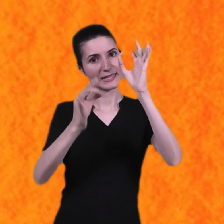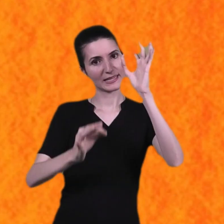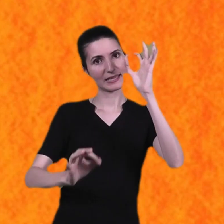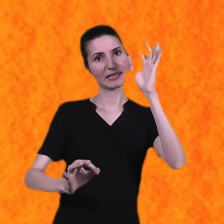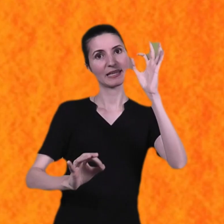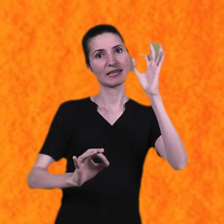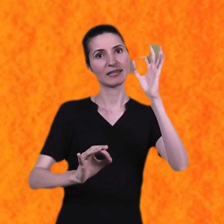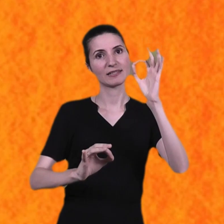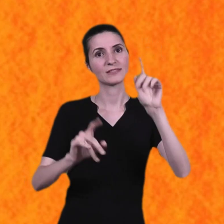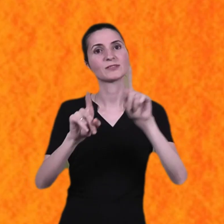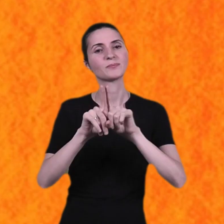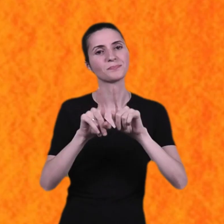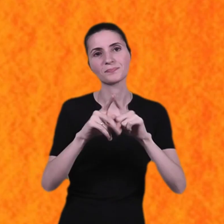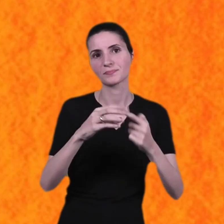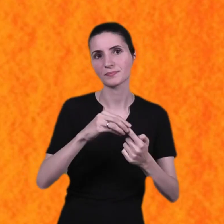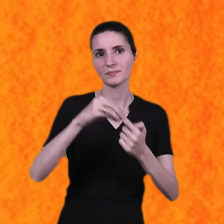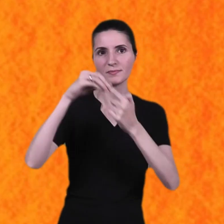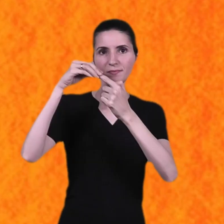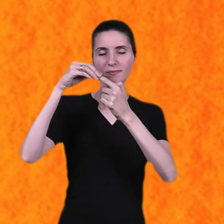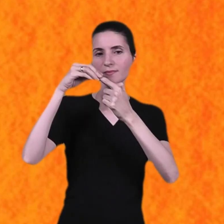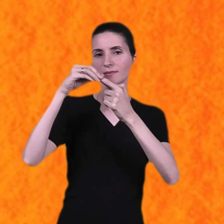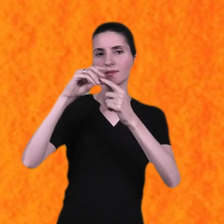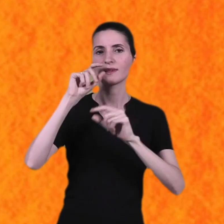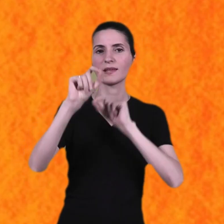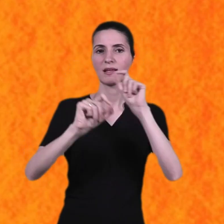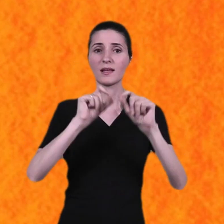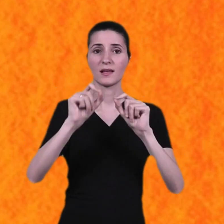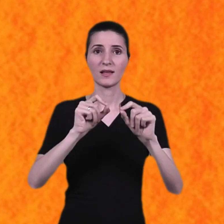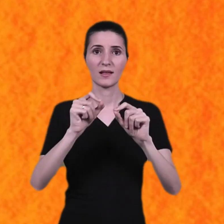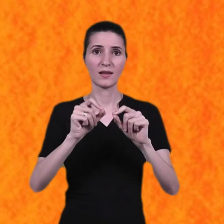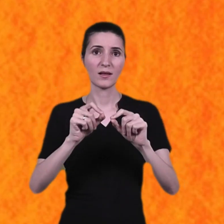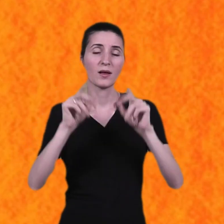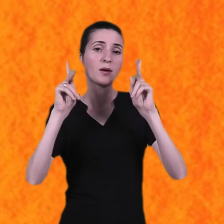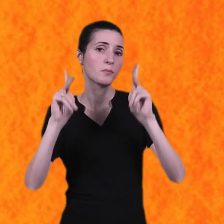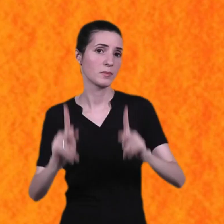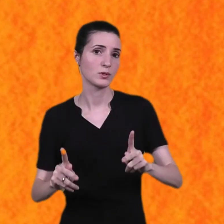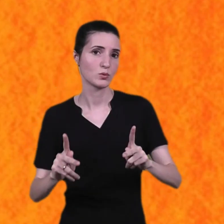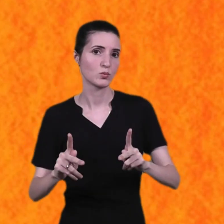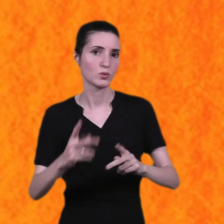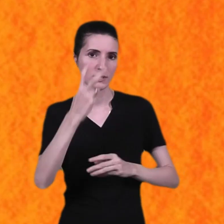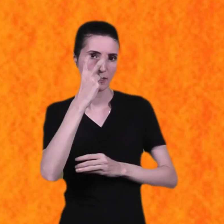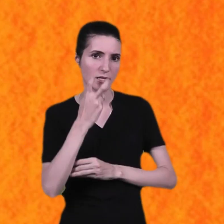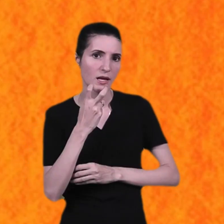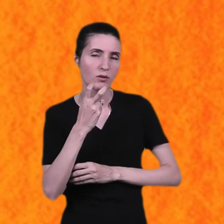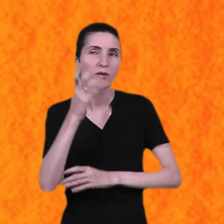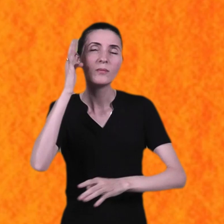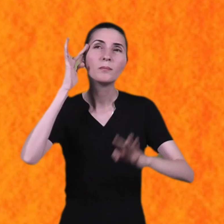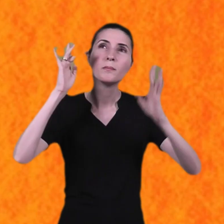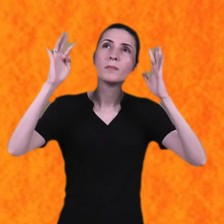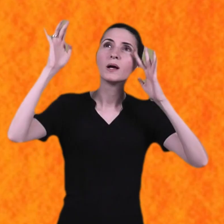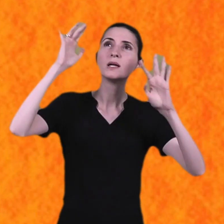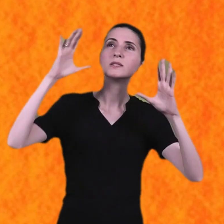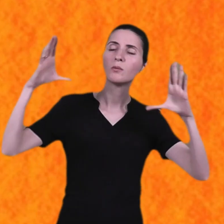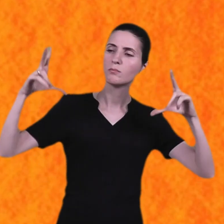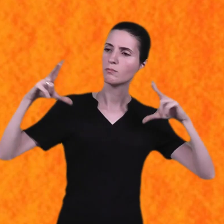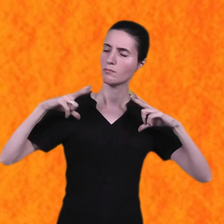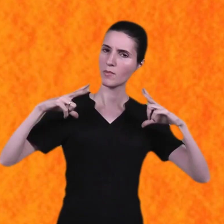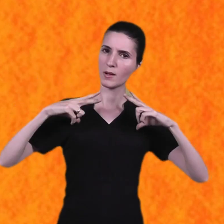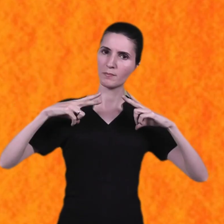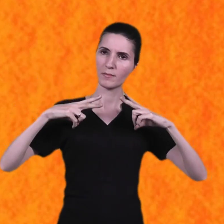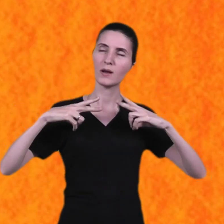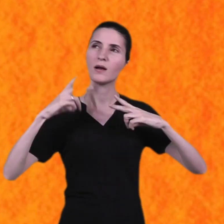detalhes, entre aspas, principais, para que o próprio ouvinte crie as suas